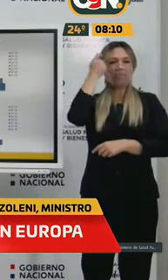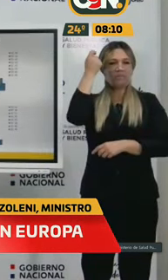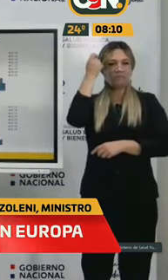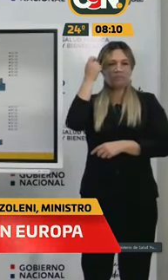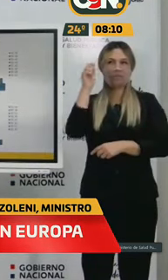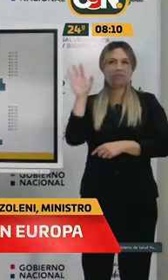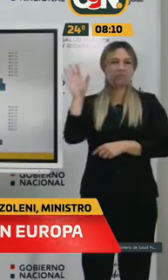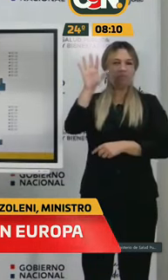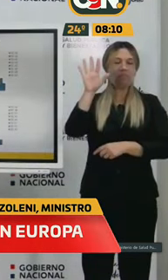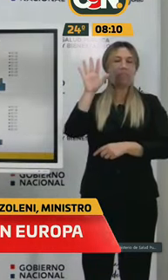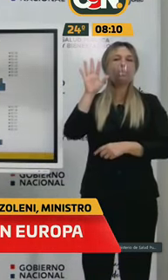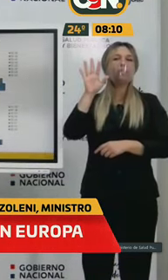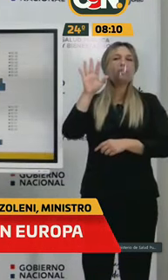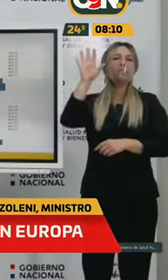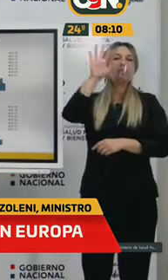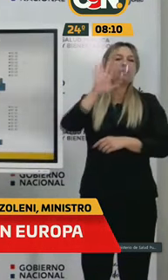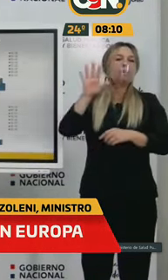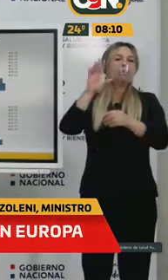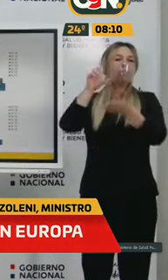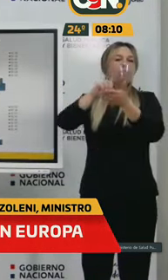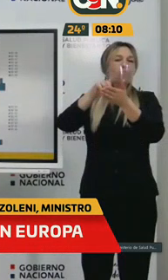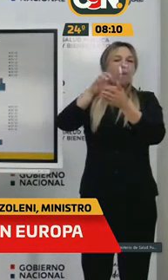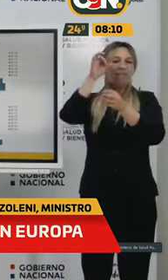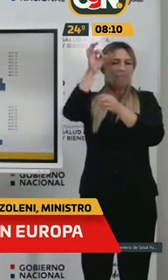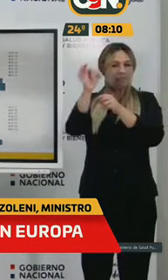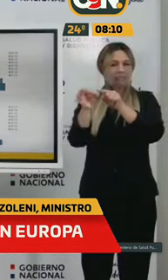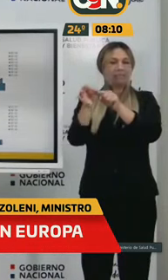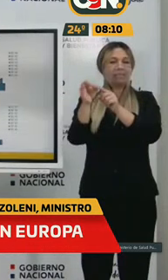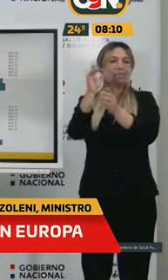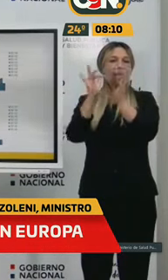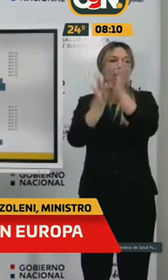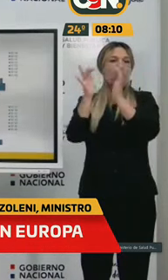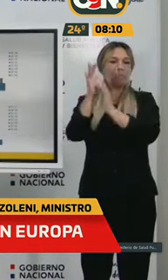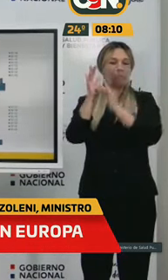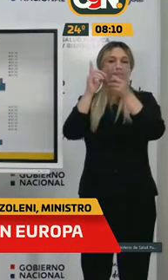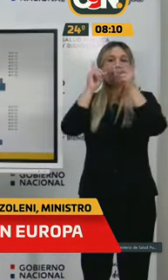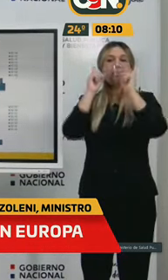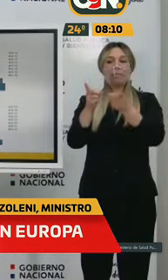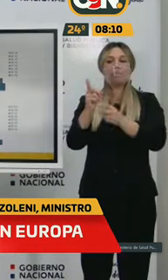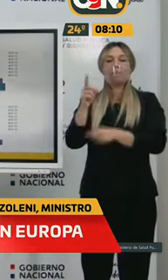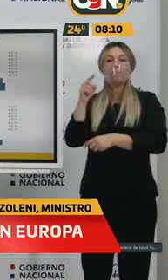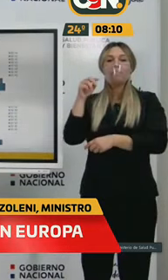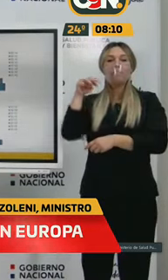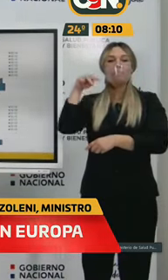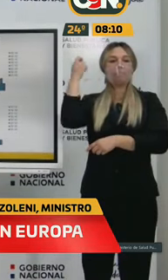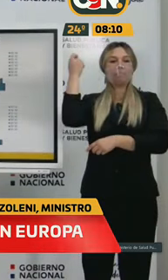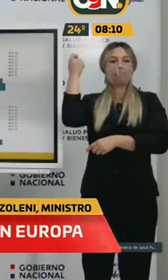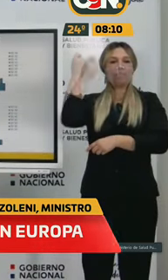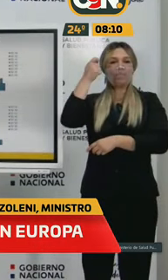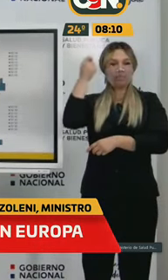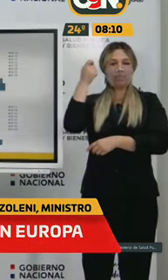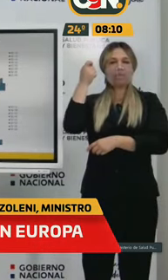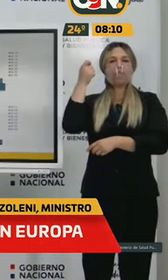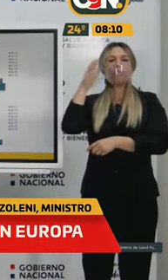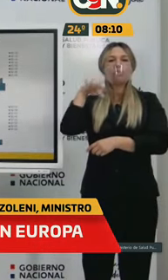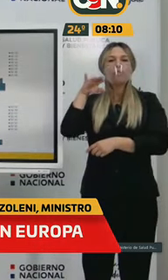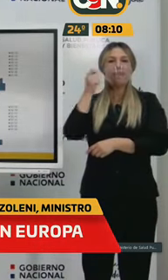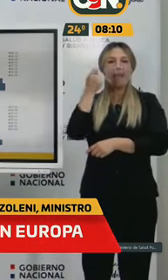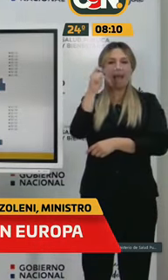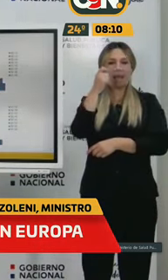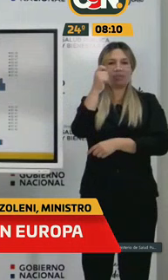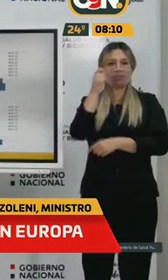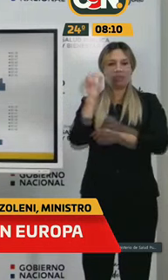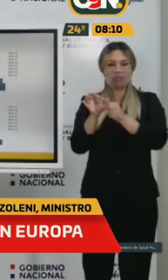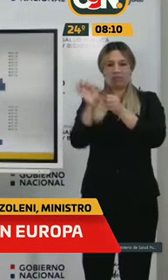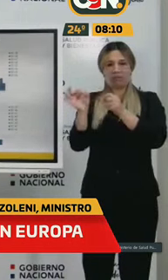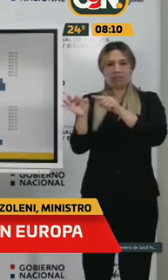KQP principalmente, y en Misiones, un toque de atención muy particularmente a la ciudad de Ayolas, ¿verdad?